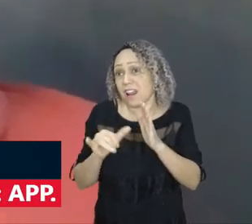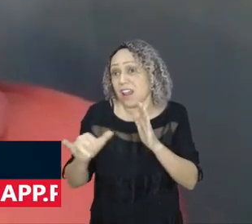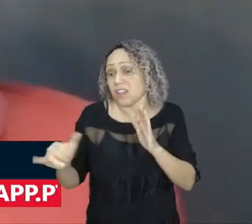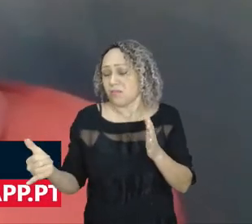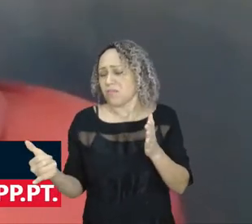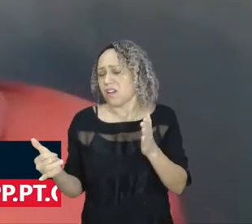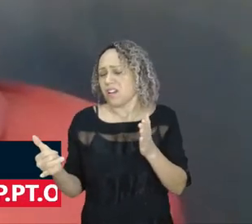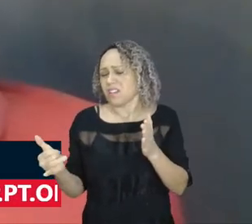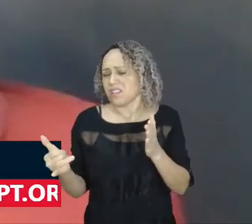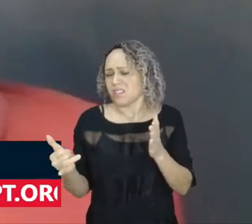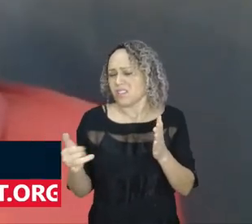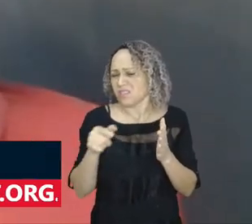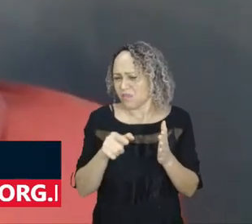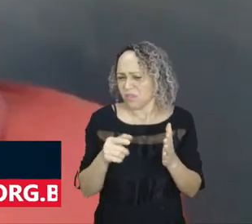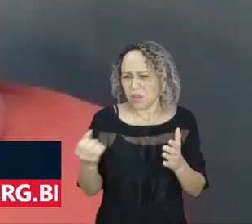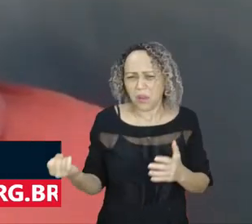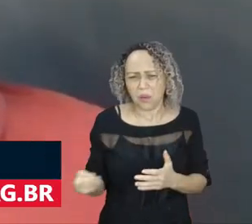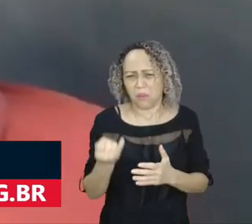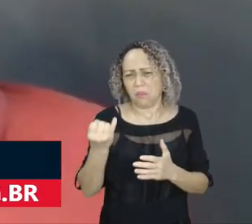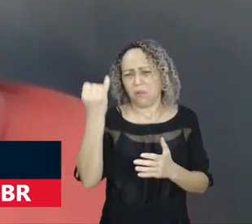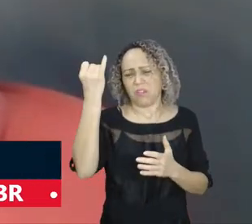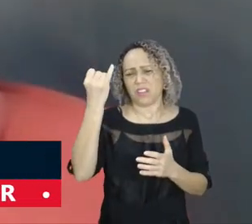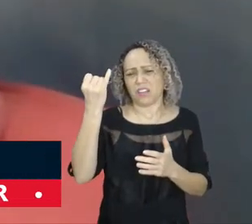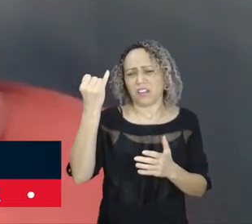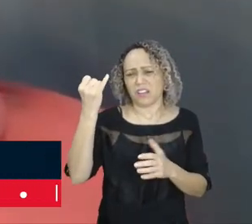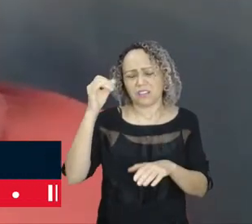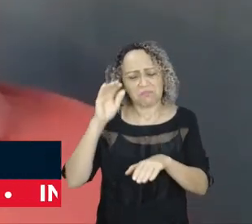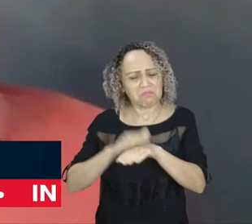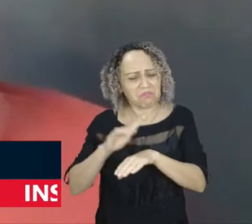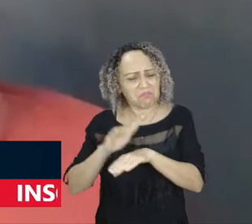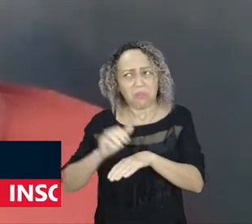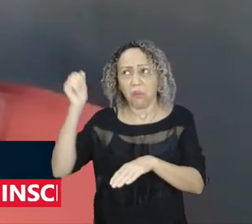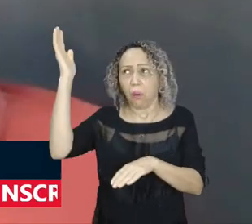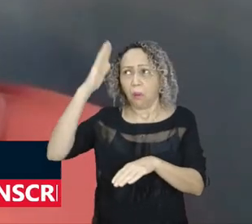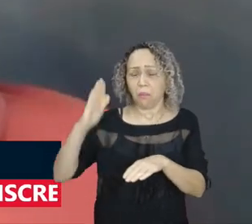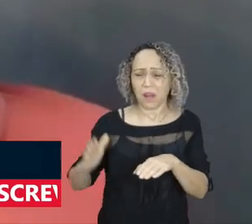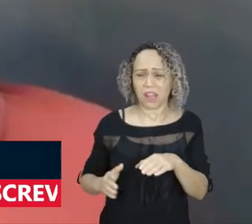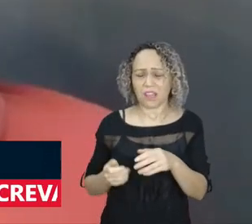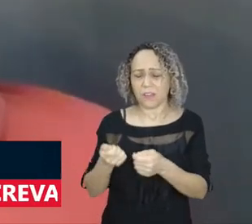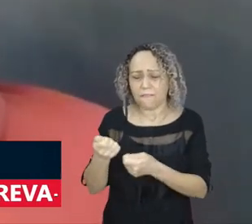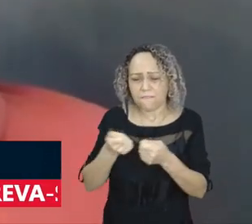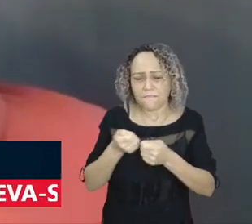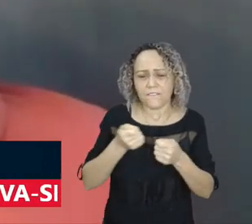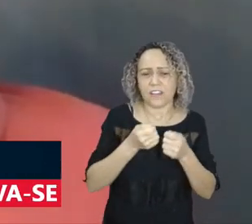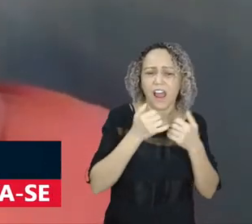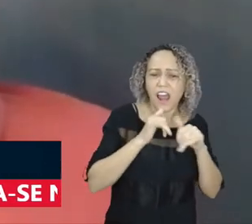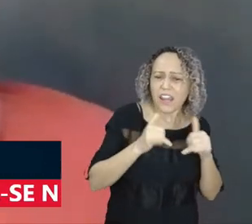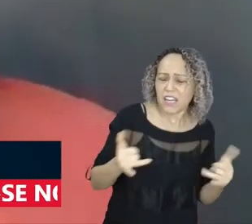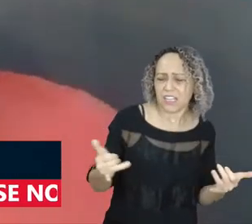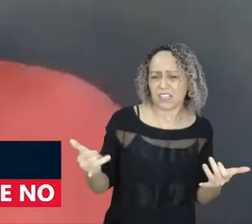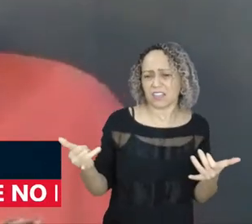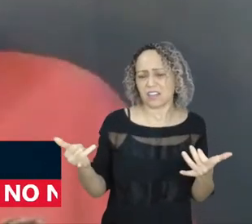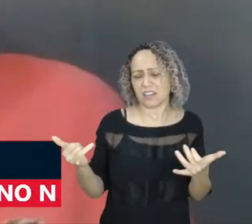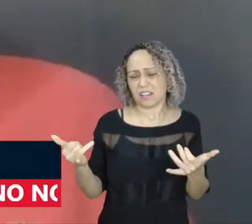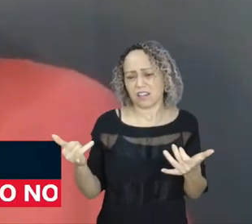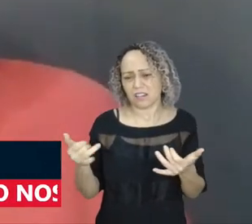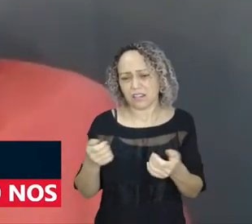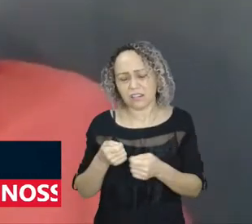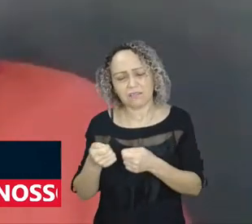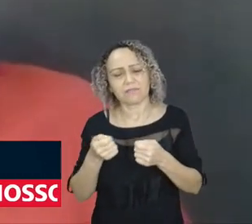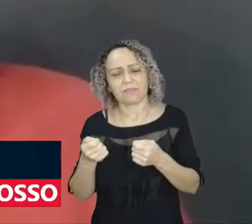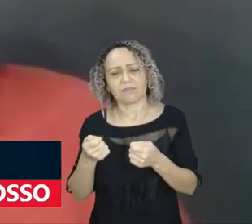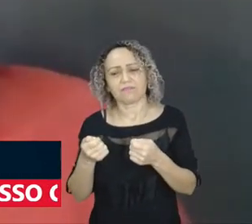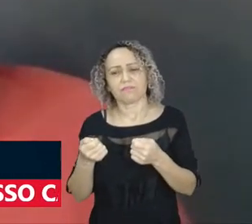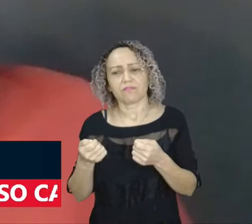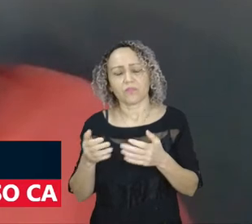brasileiro a possibilidade de controlar a energia elétrica, uma energia não poluente do ar, que é a energia